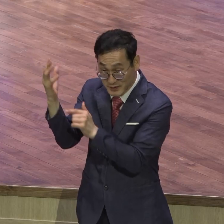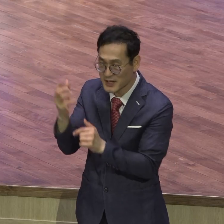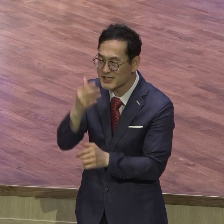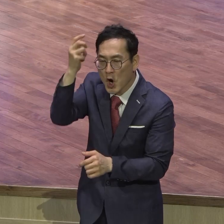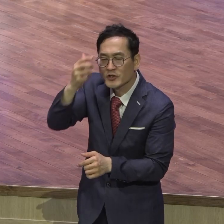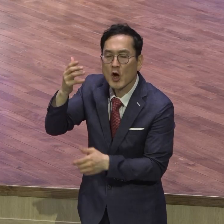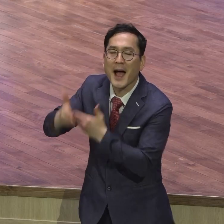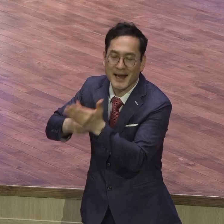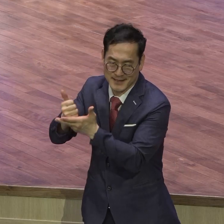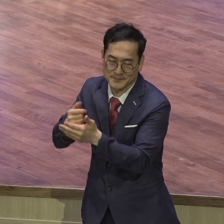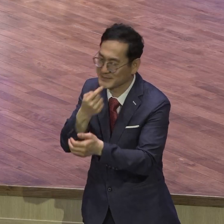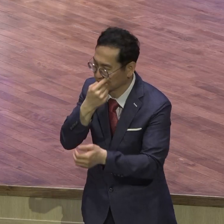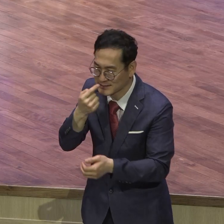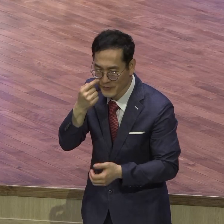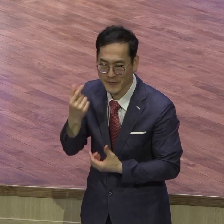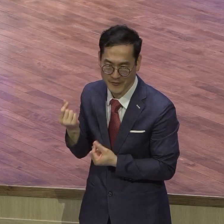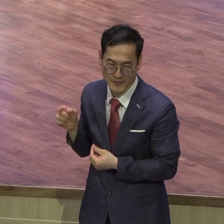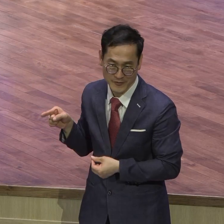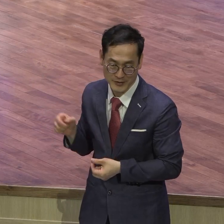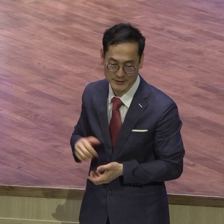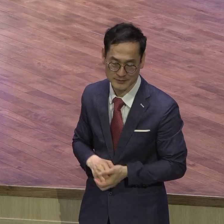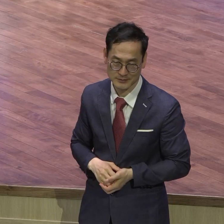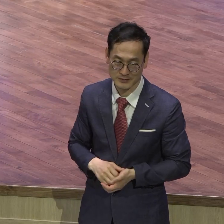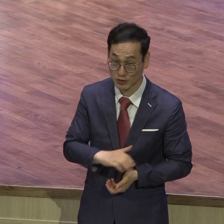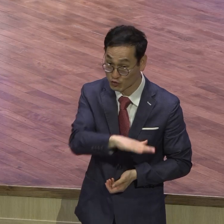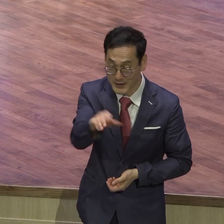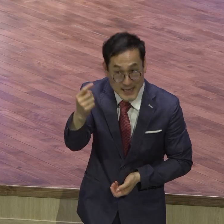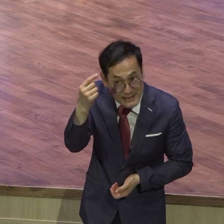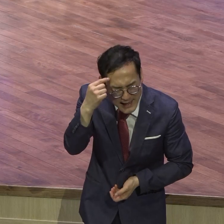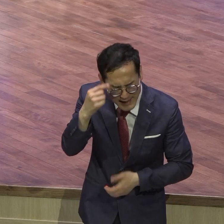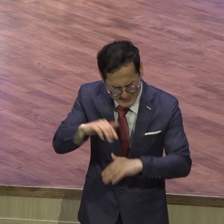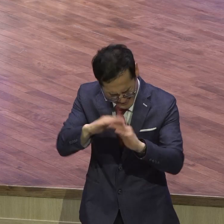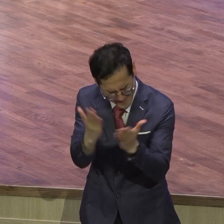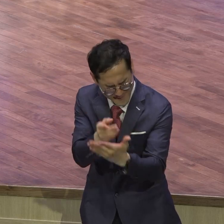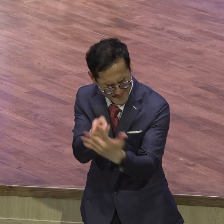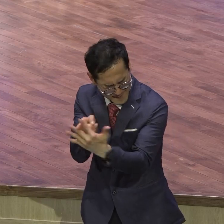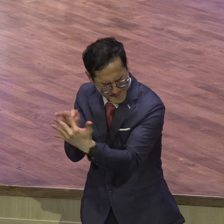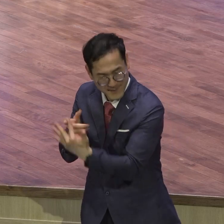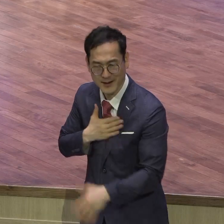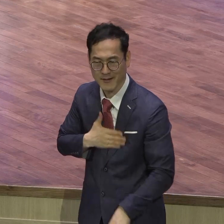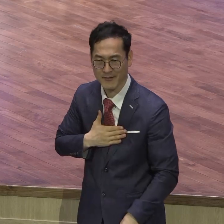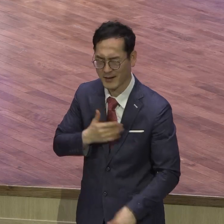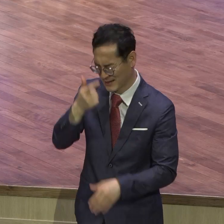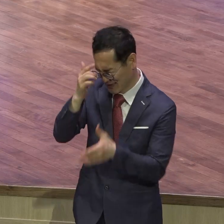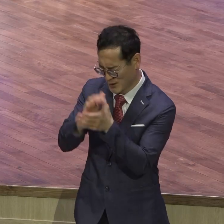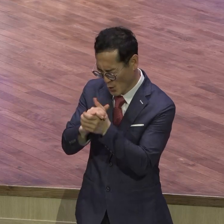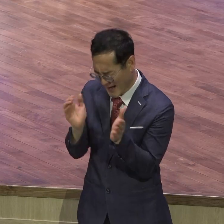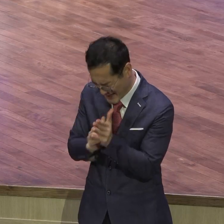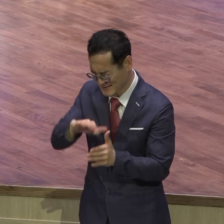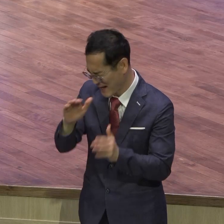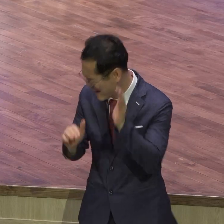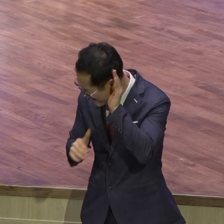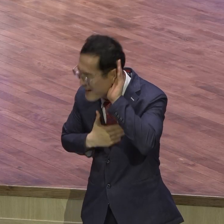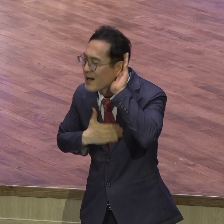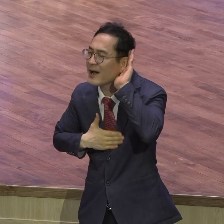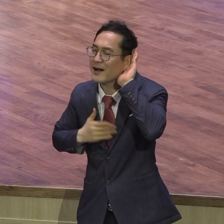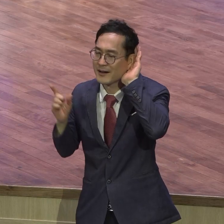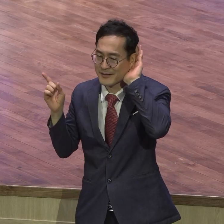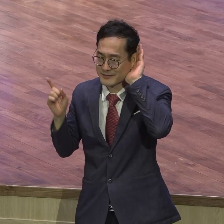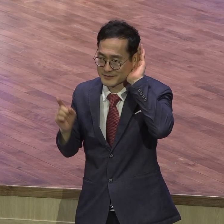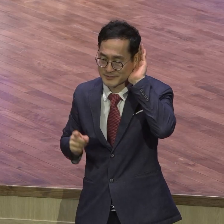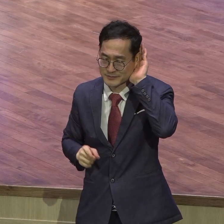성령 하나님이 여러분이 일어서고 안고 생각과 마음 모든 걸 여러분 기도를 다 응답하시면서 여러분 인도하고 계십니다 매